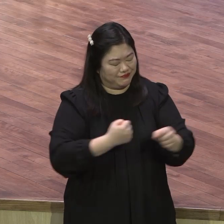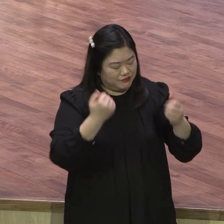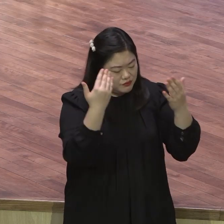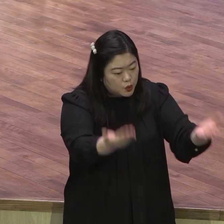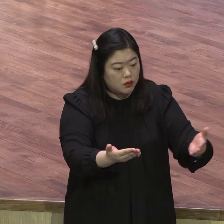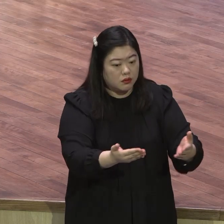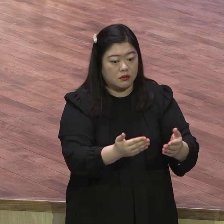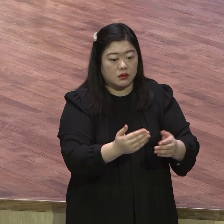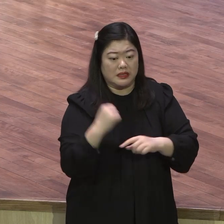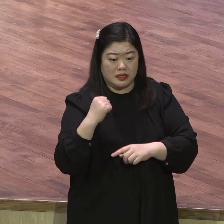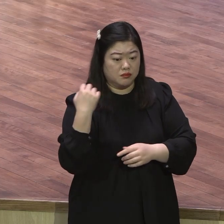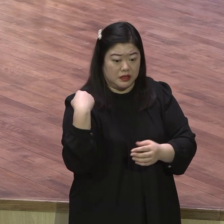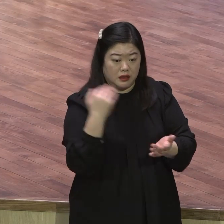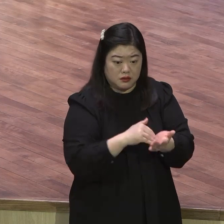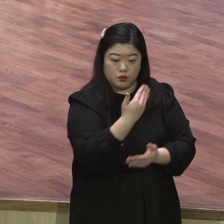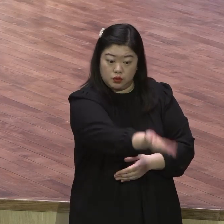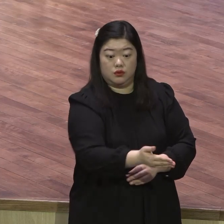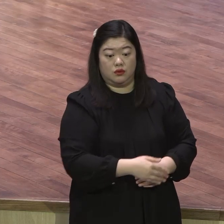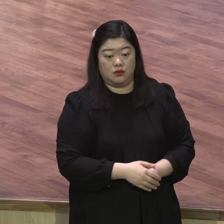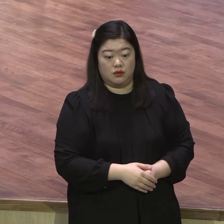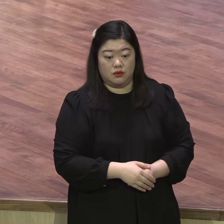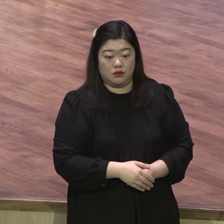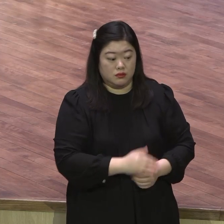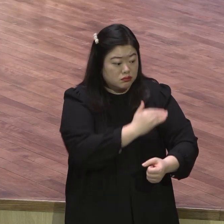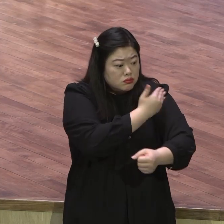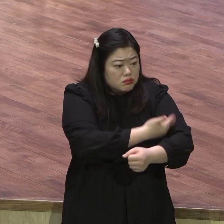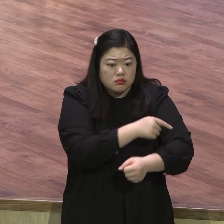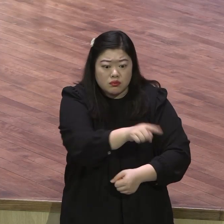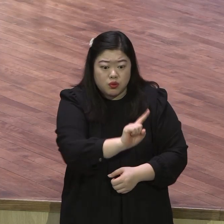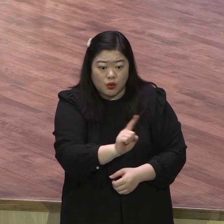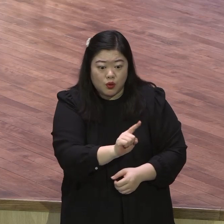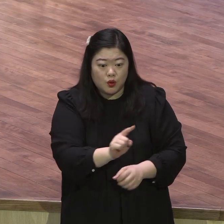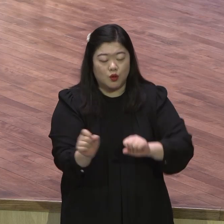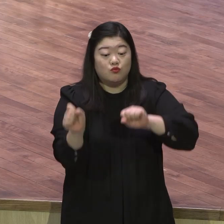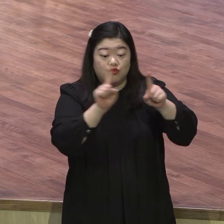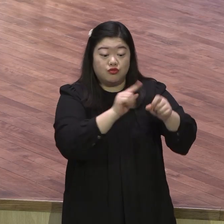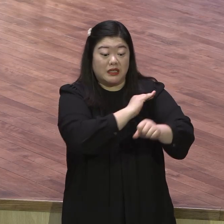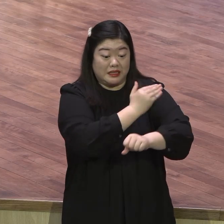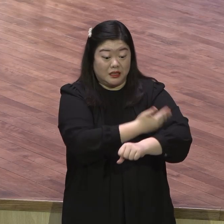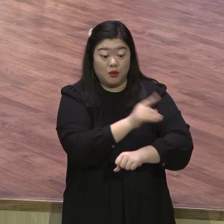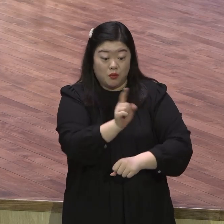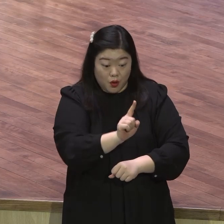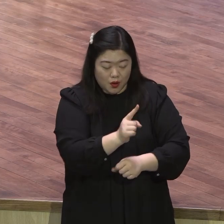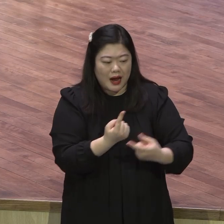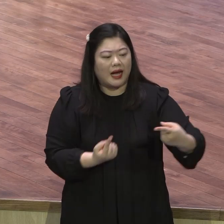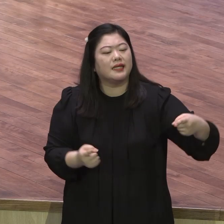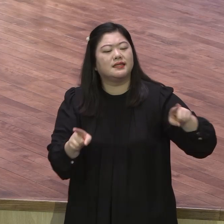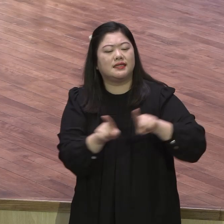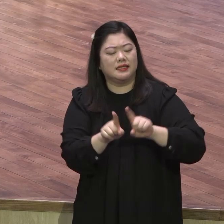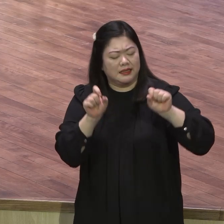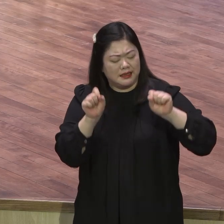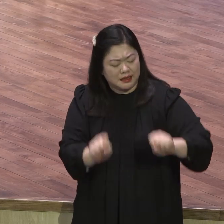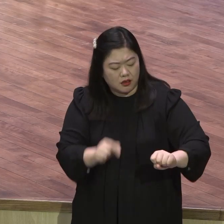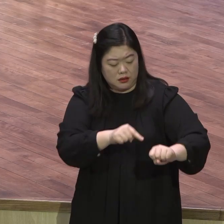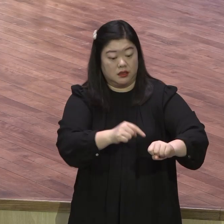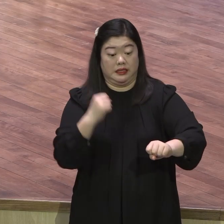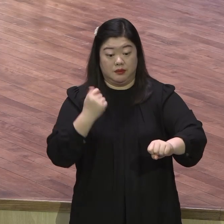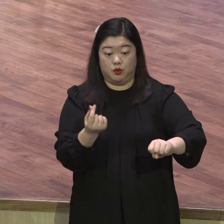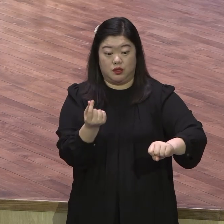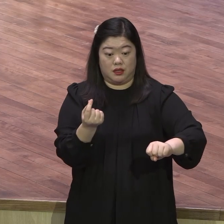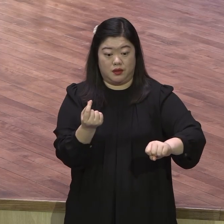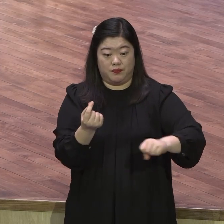부활의 정인될 능력을 어떻게 해주십니까? 그 능력이란 것은 함께의 능력이에요. 함께